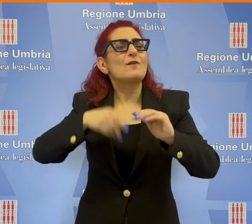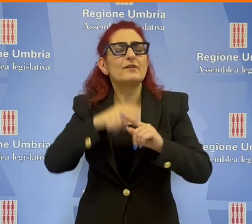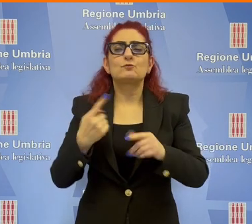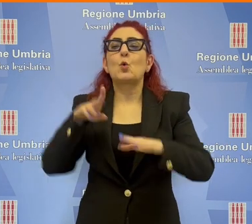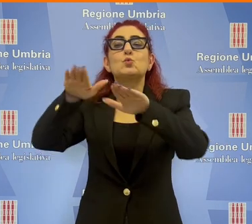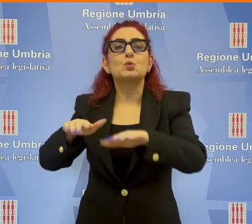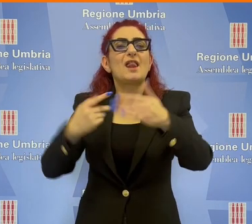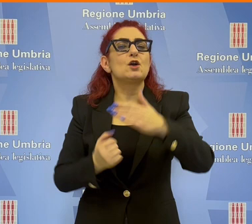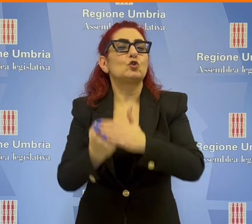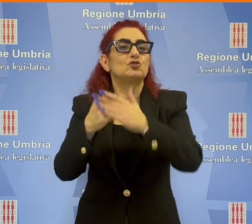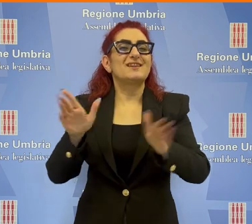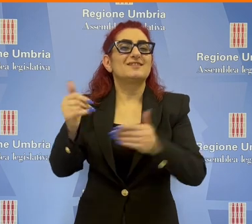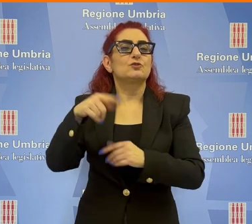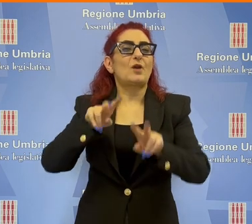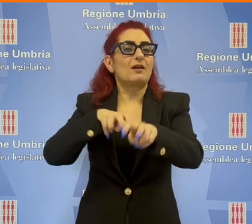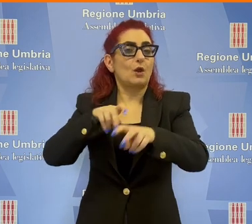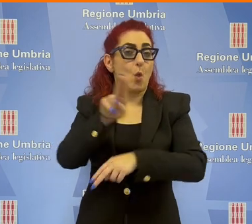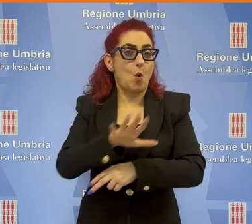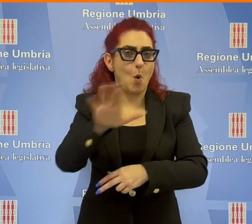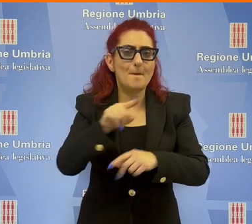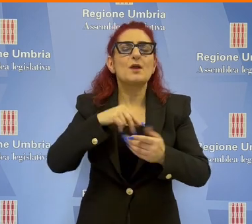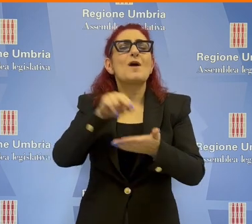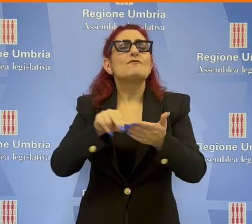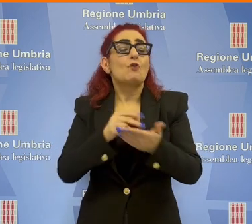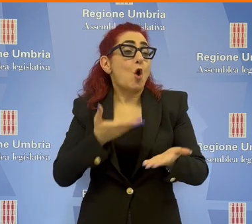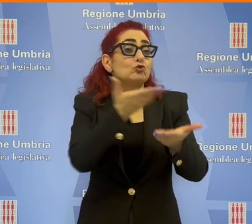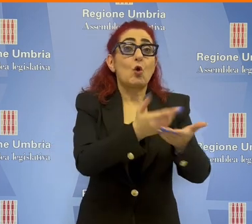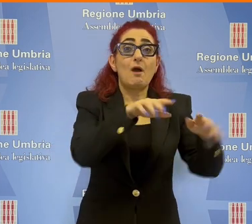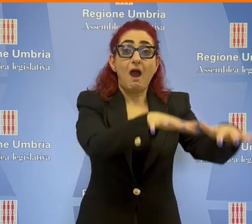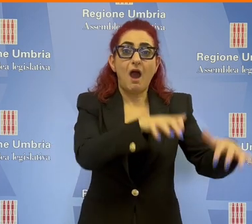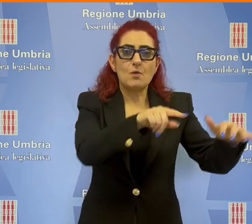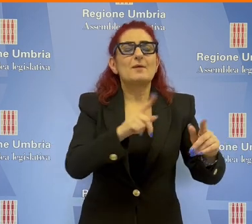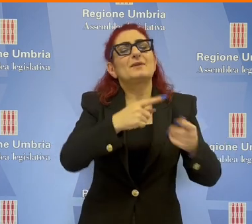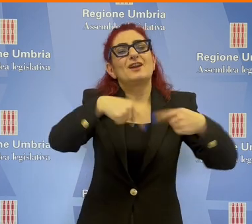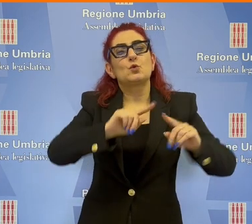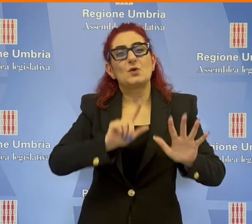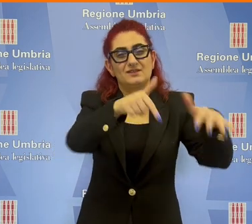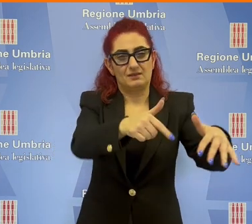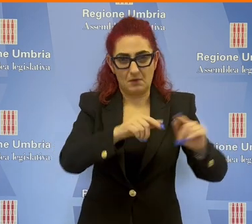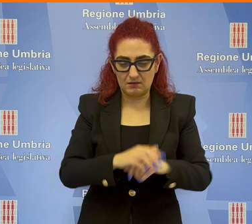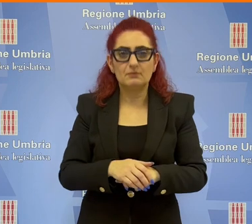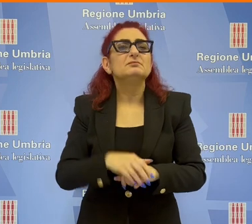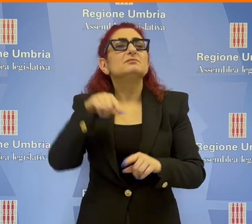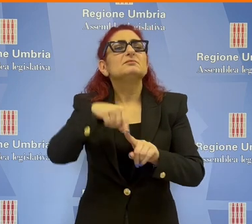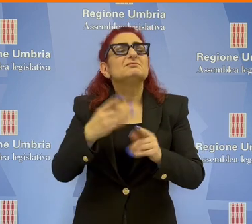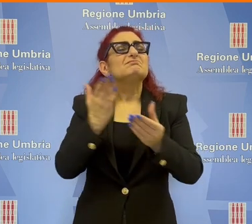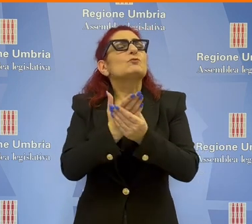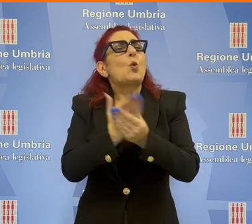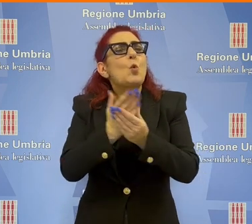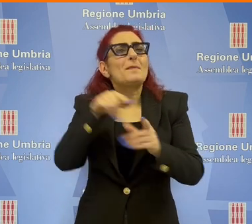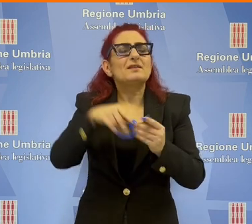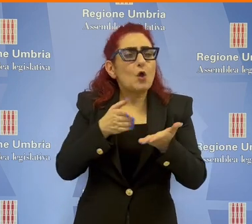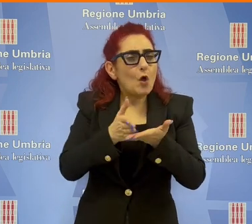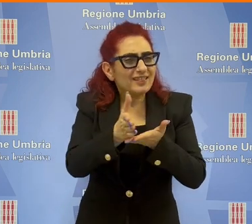settore agricolo umbro, che verrà posta al voto dell'Aula nella riunione della prossima settimana. Il dispositivo del nuovo documento di indirizzo